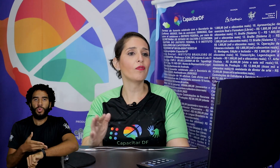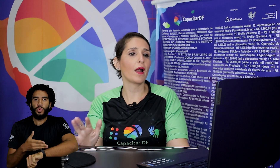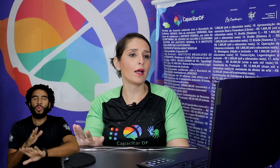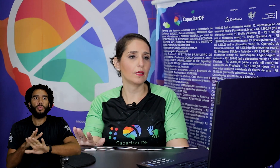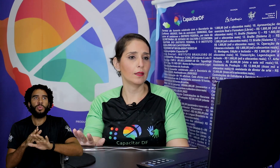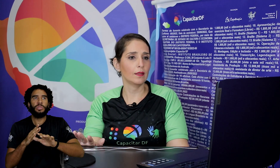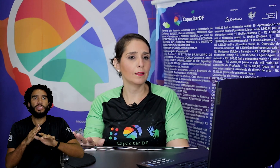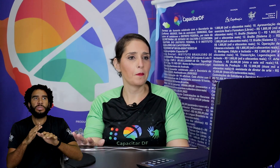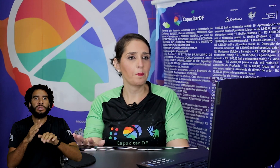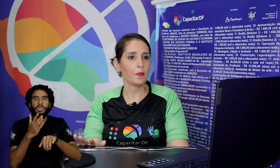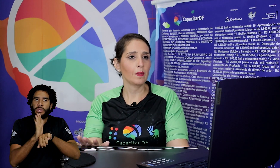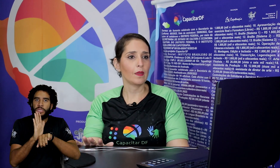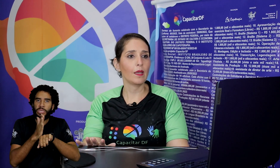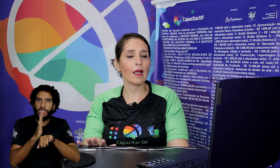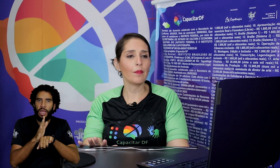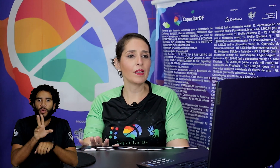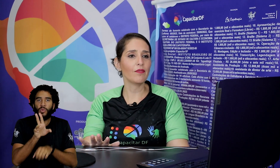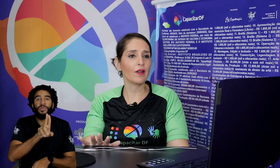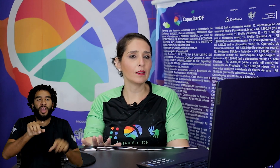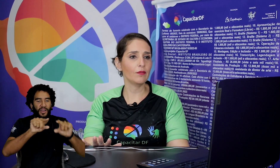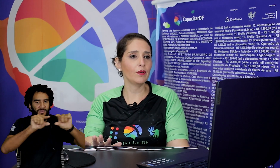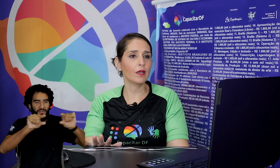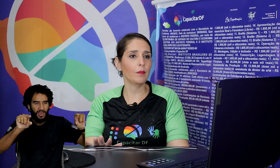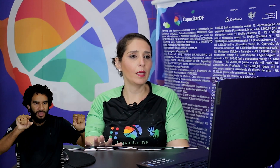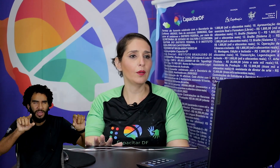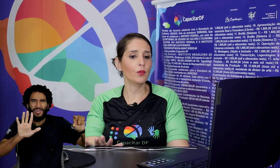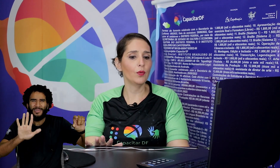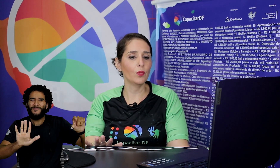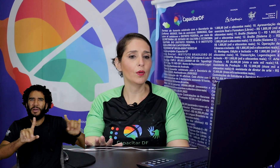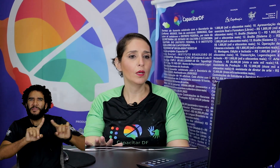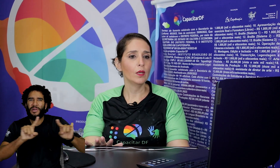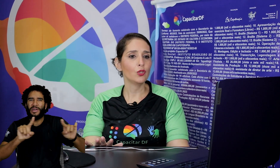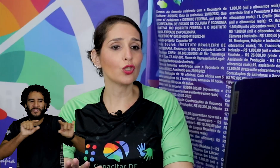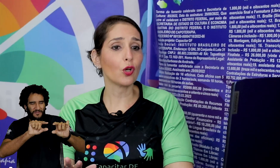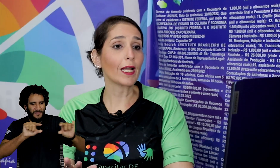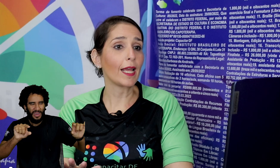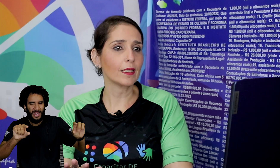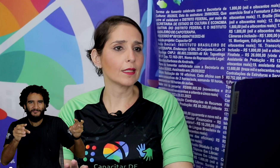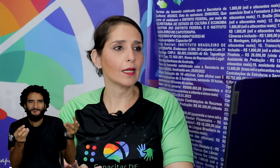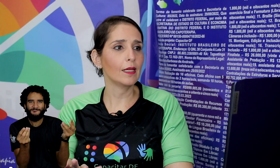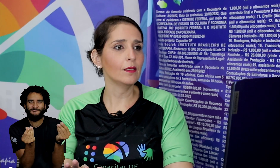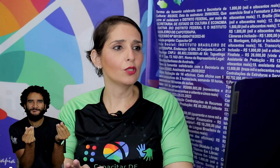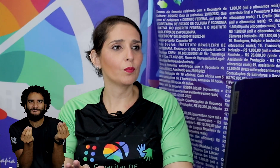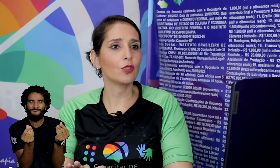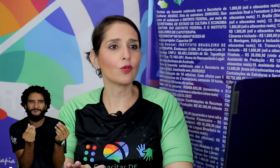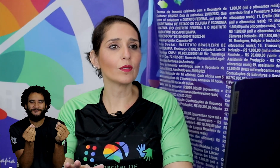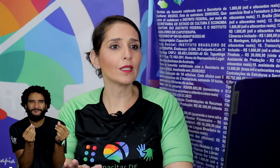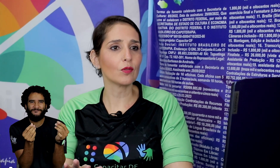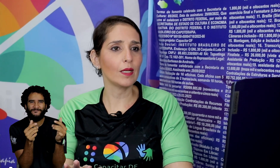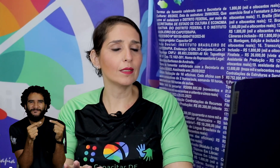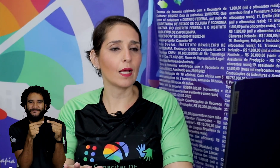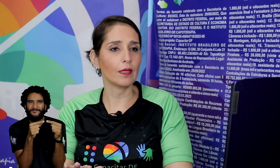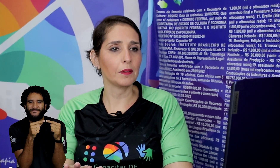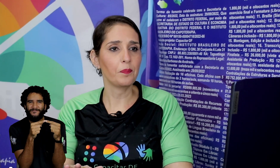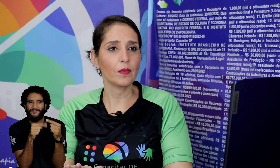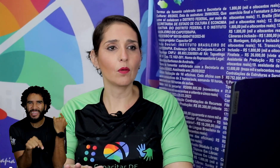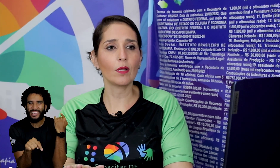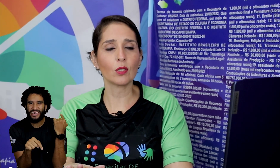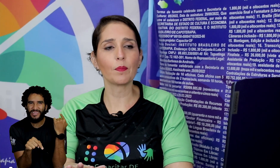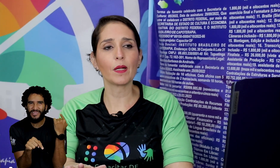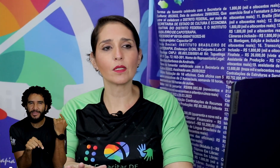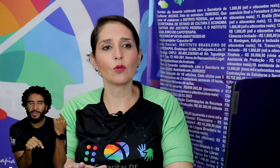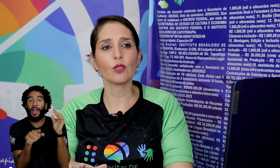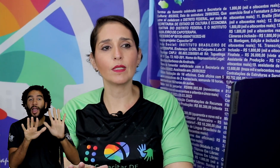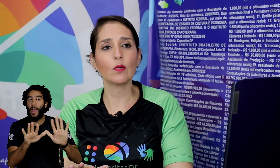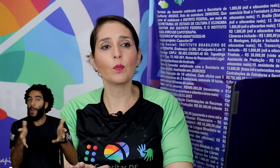com frases, né? E acaba que frase fica meio desconexa, né? Tipo, descontextualizada. Então, a